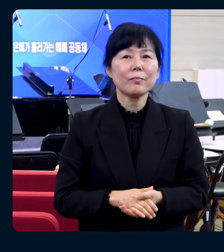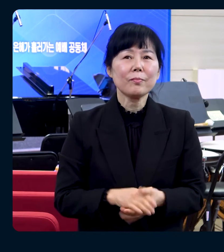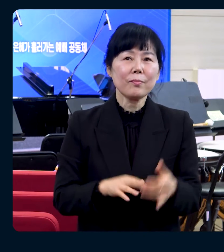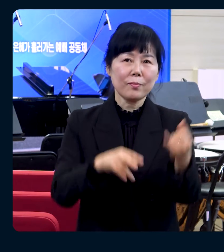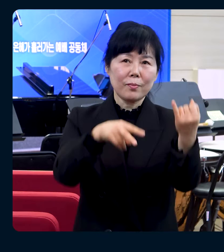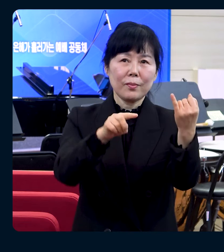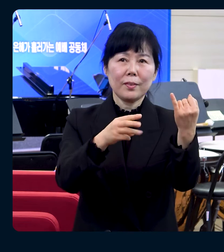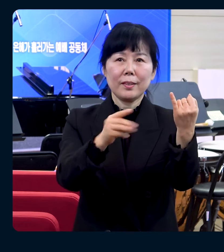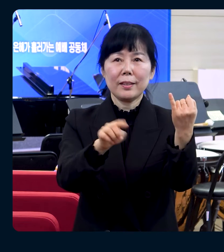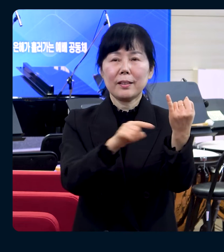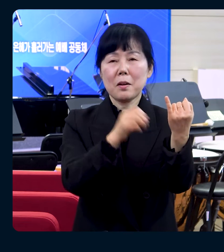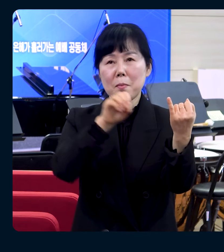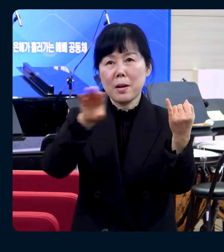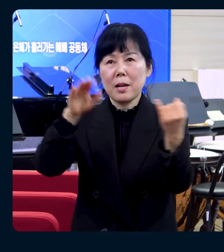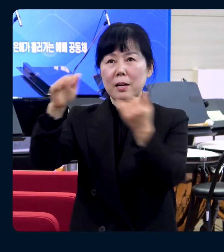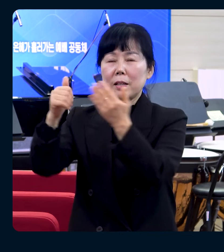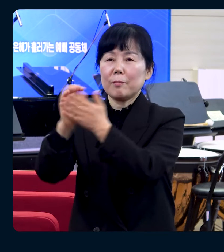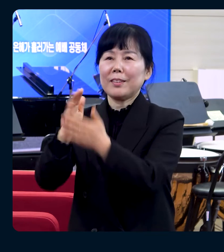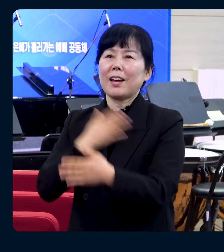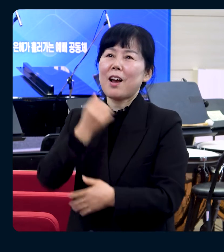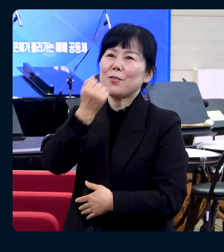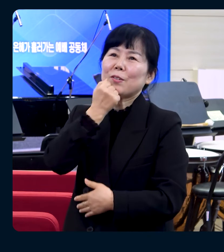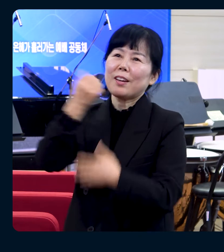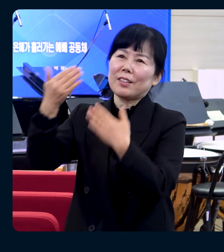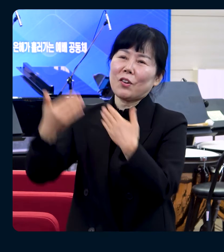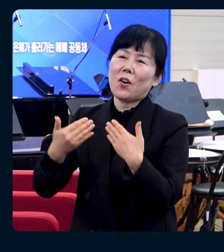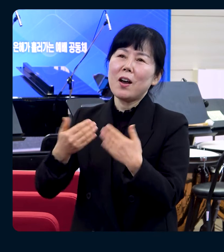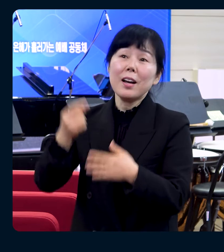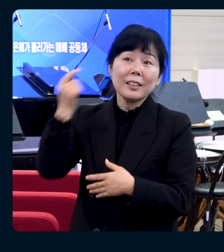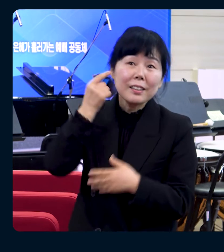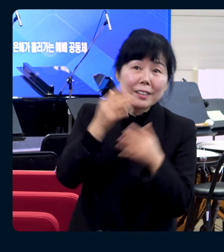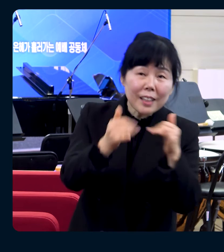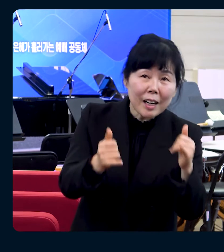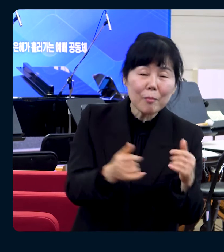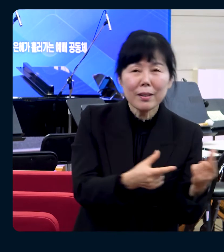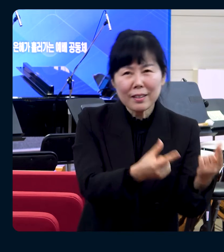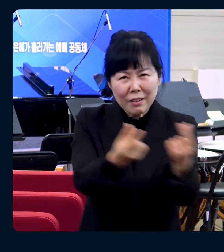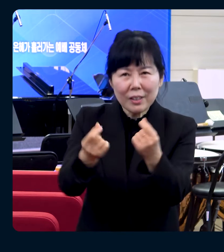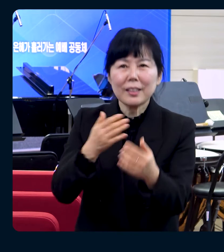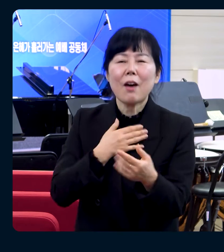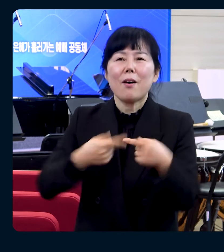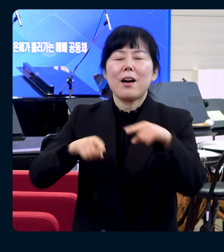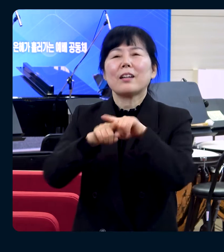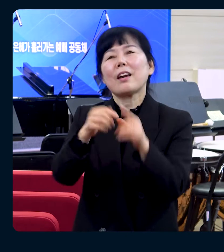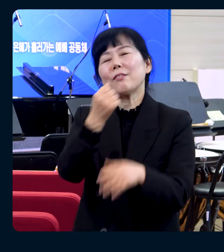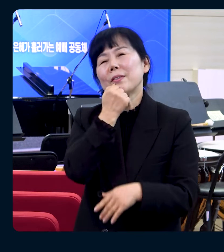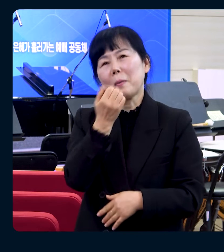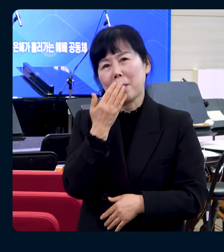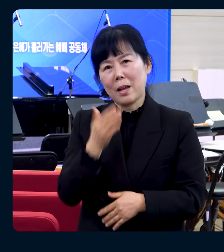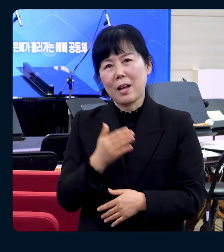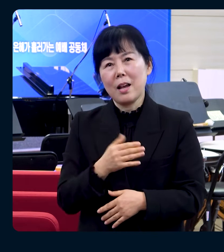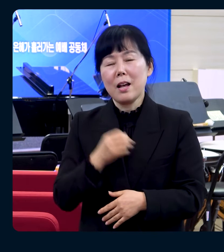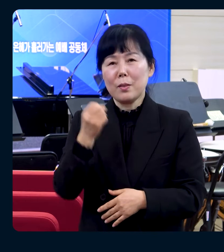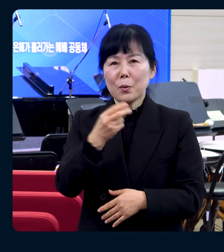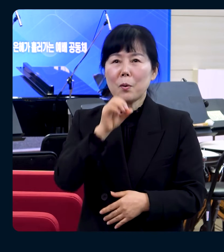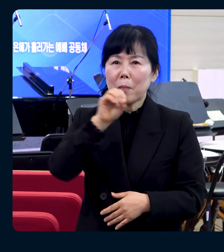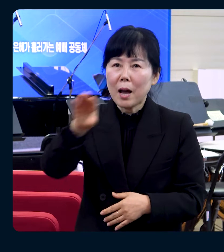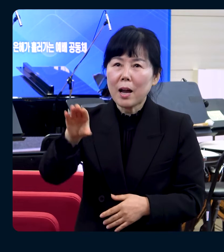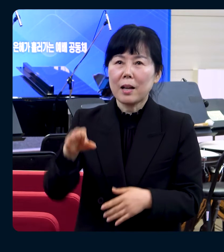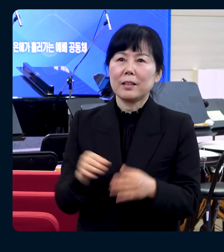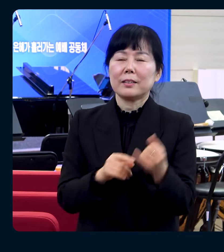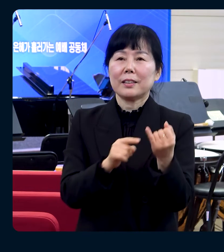6절로 7절 같이 읽습니다. 사라가 이르되 하나님이 나를 웃게 하시니 듣는 자가 다 나와 함께